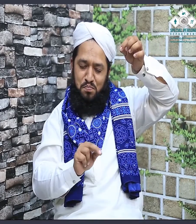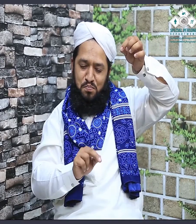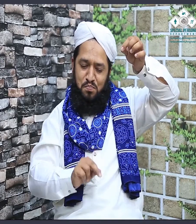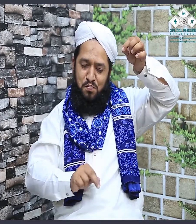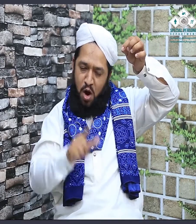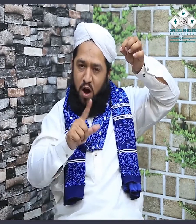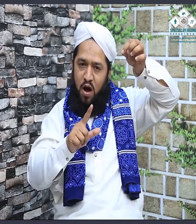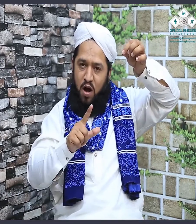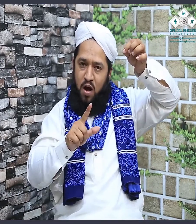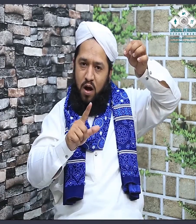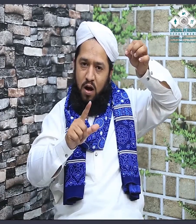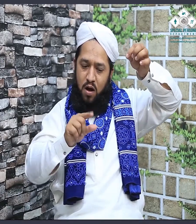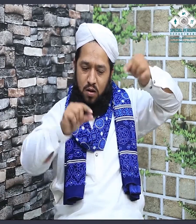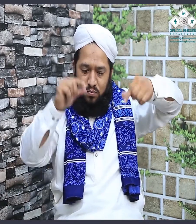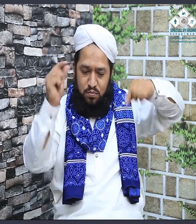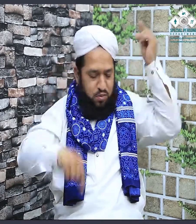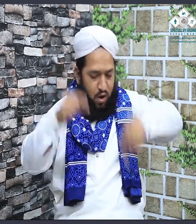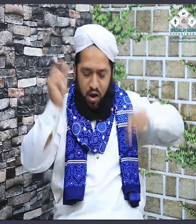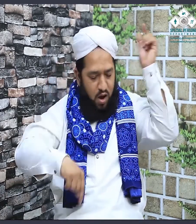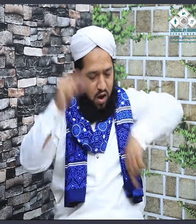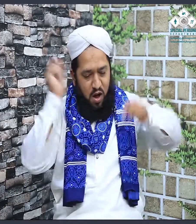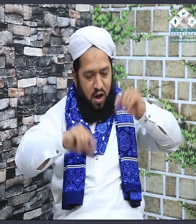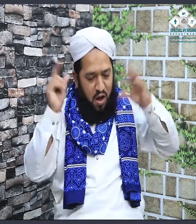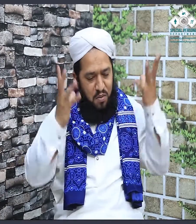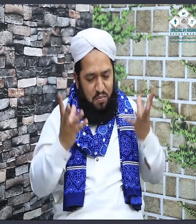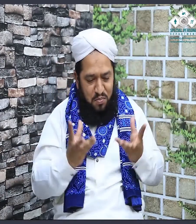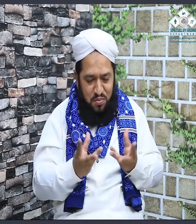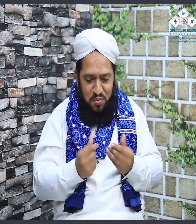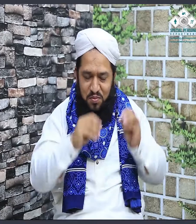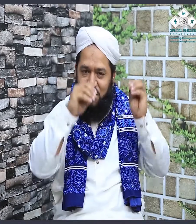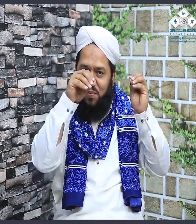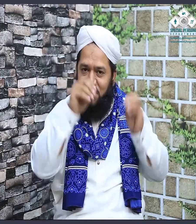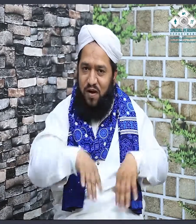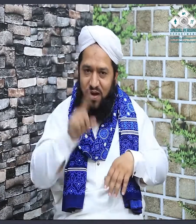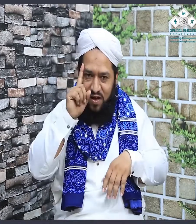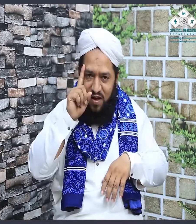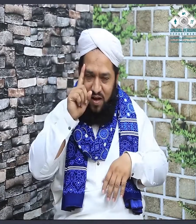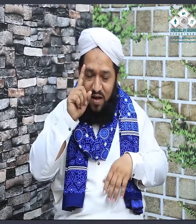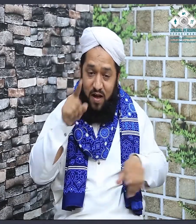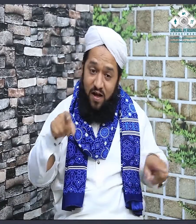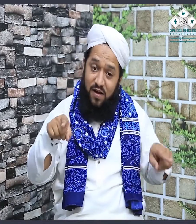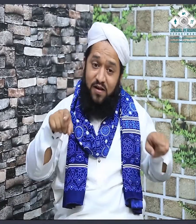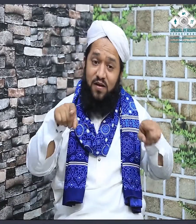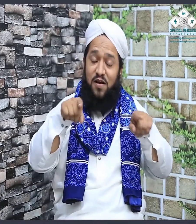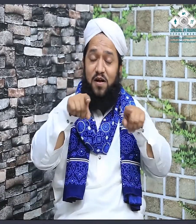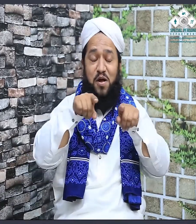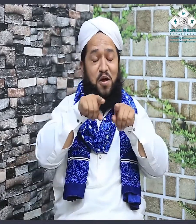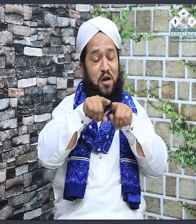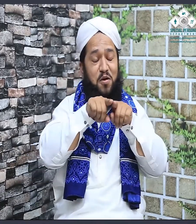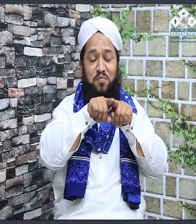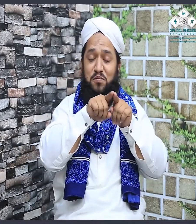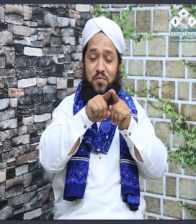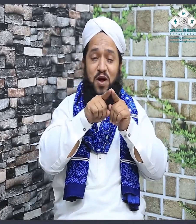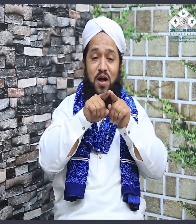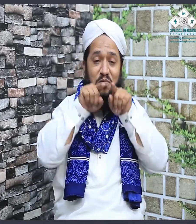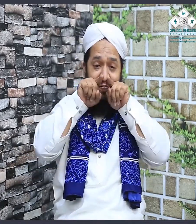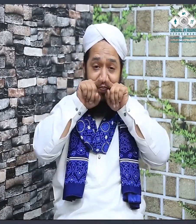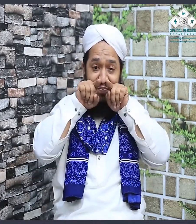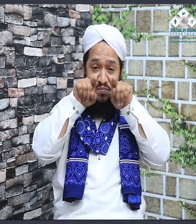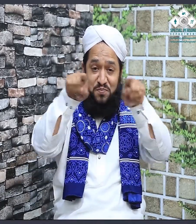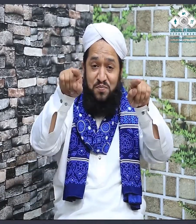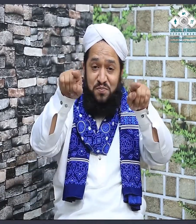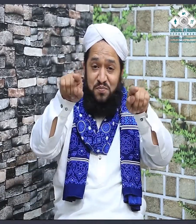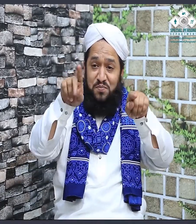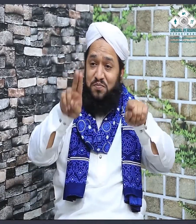لڑی کا دھاگا ٹوٹتا ہے نا تو پھر ایک ایک کر کے سارے دانے گر جاتے ہیں نا. تو بالکل اسی طرح ایک کے بعد ایک